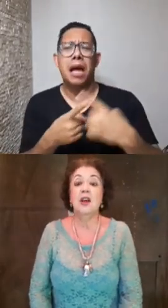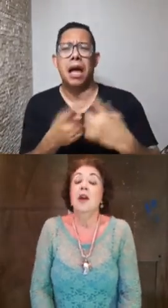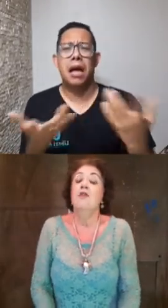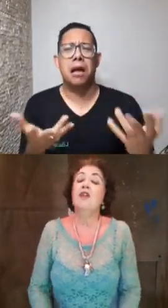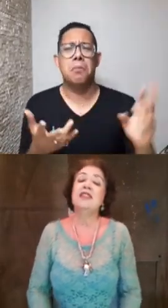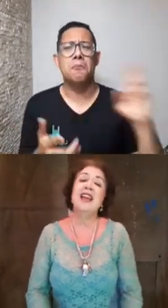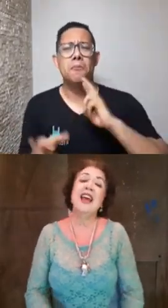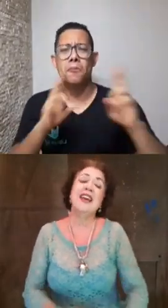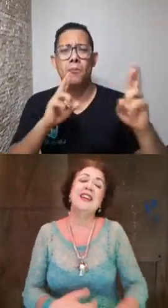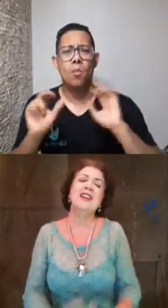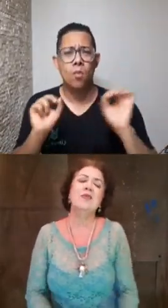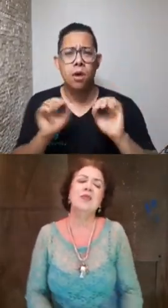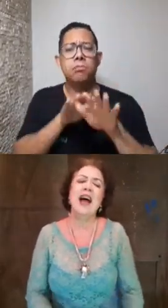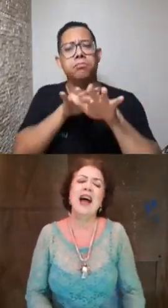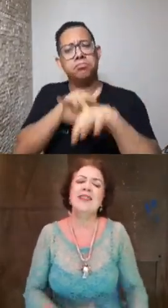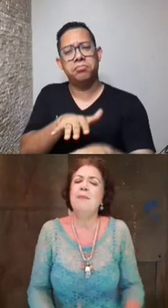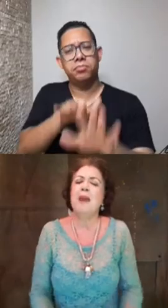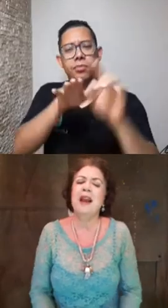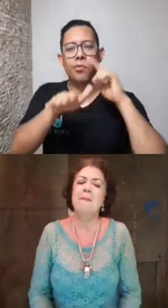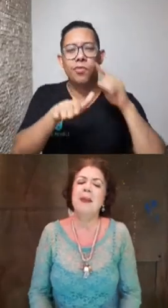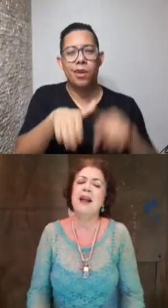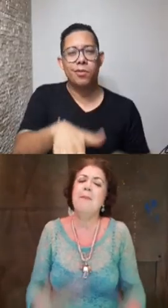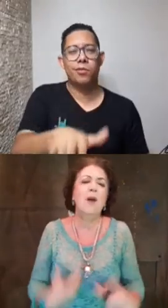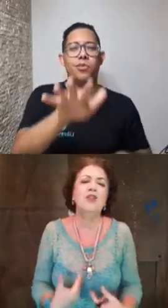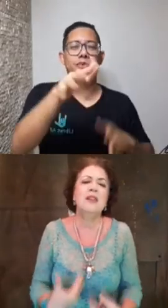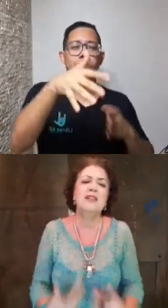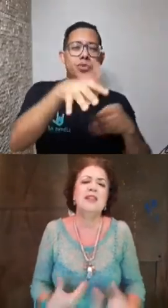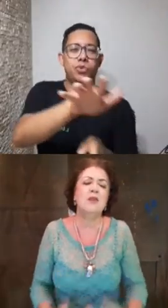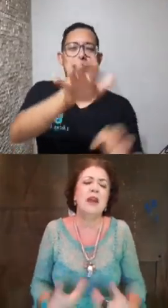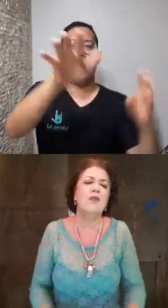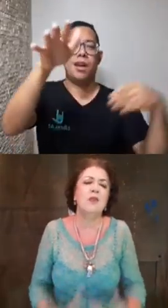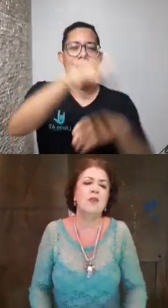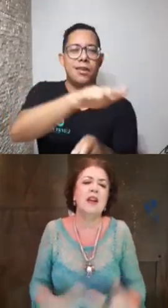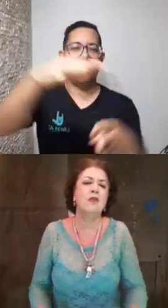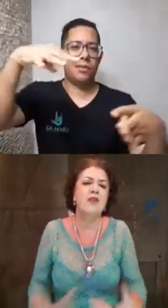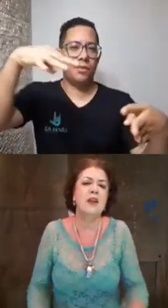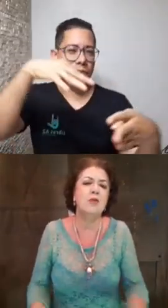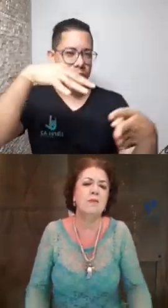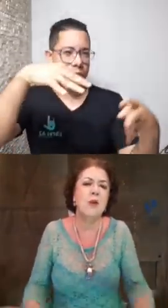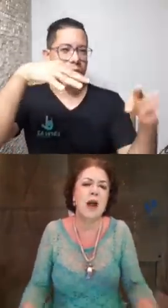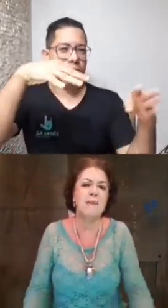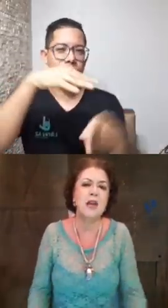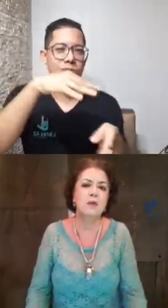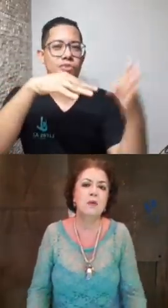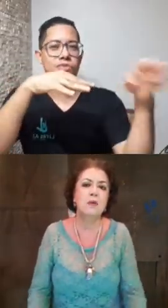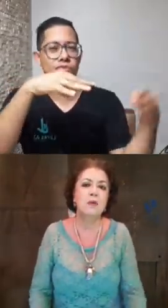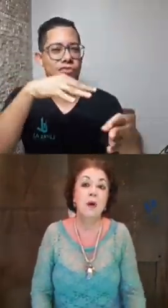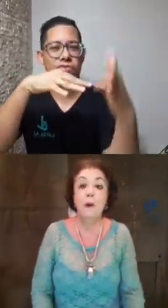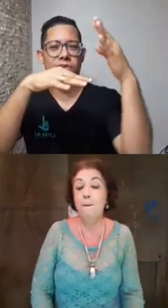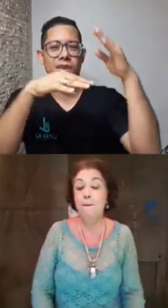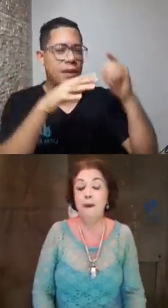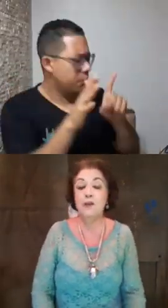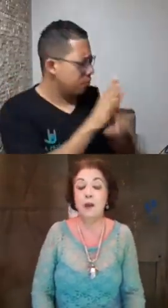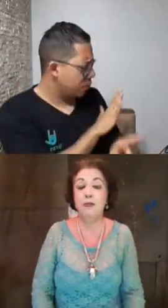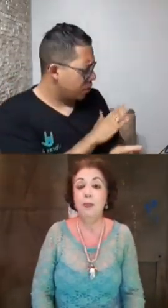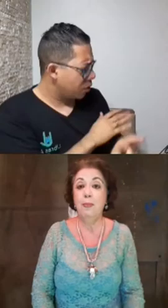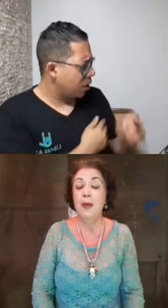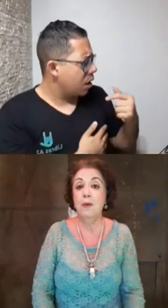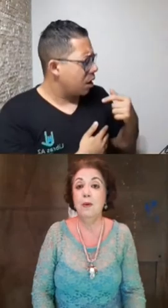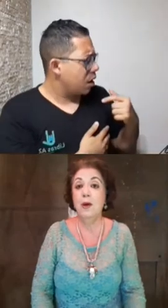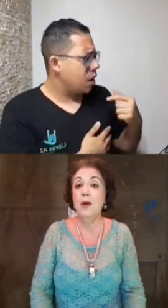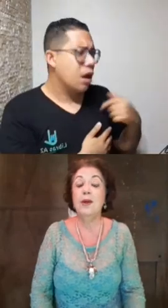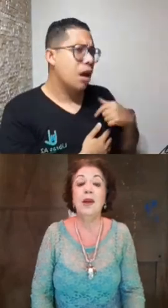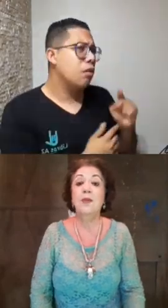Peixe, você que tanto nada para lá e para cá, pode me dizer o que é que eu vou encontrar no final do meu caminho? O peixe